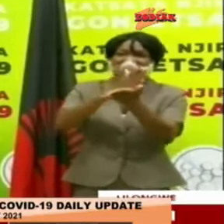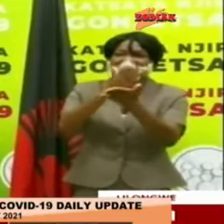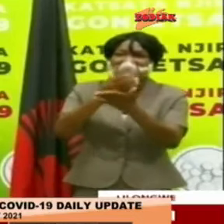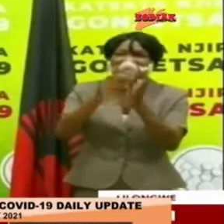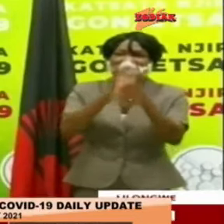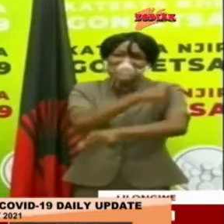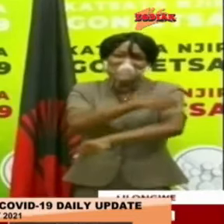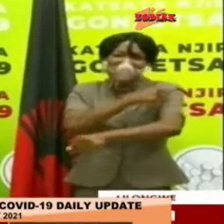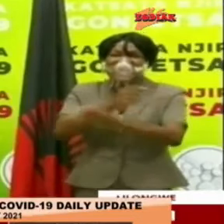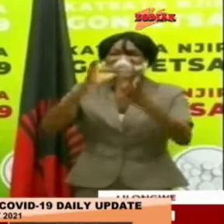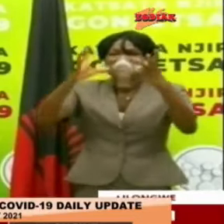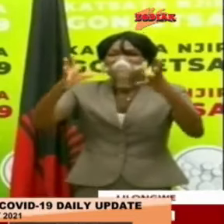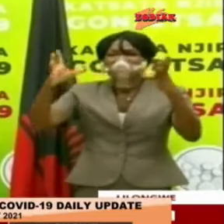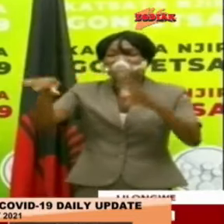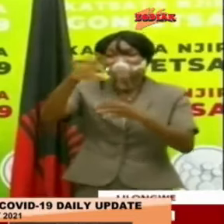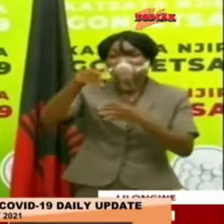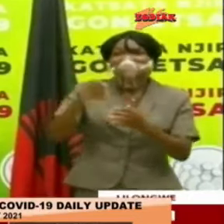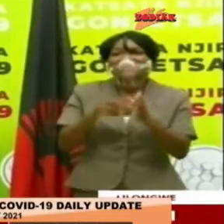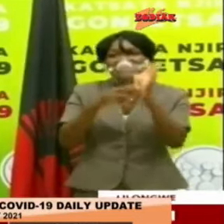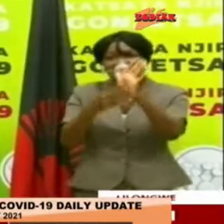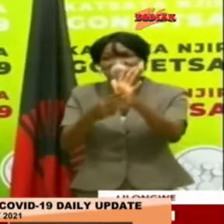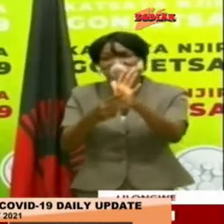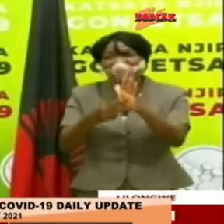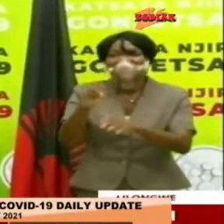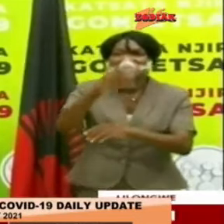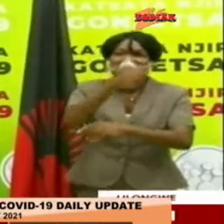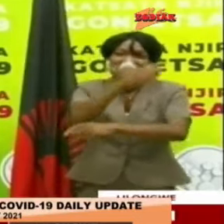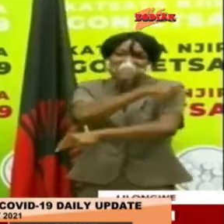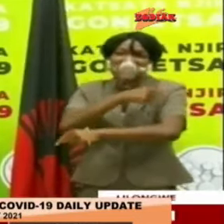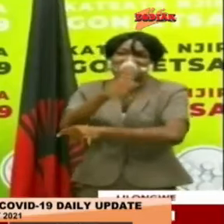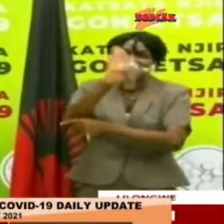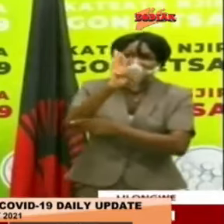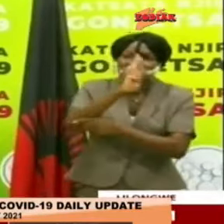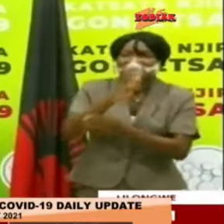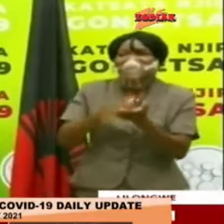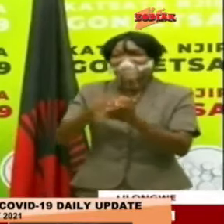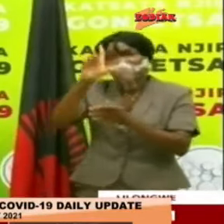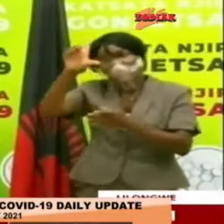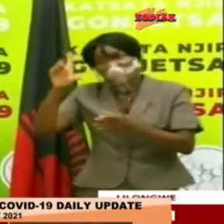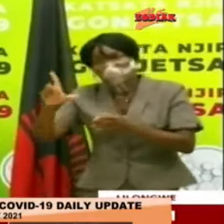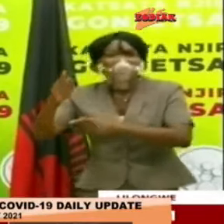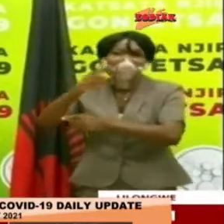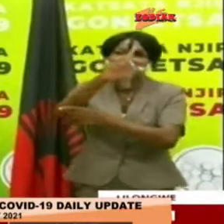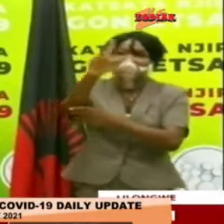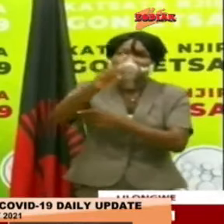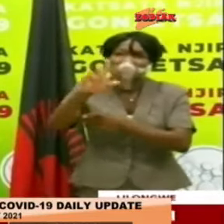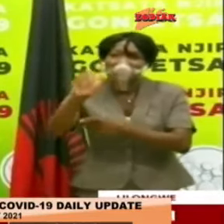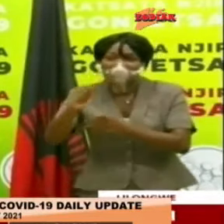onse ndiye kuti tukamba za Queens kamzu central zomba ndi mzuzu central